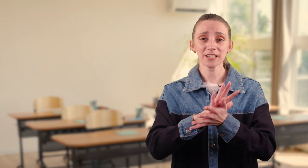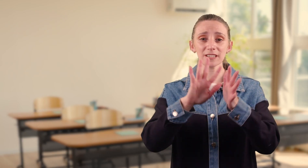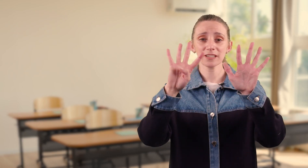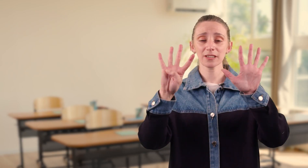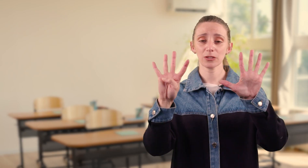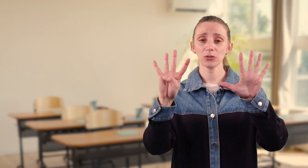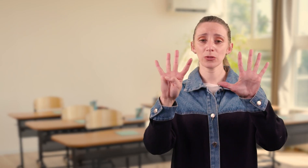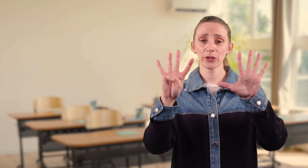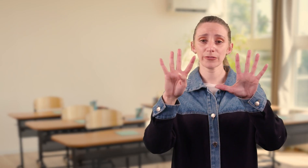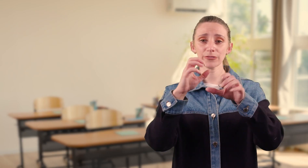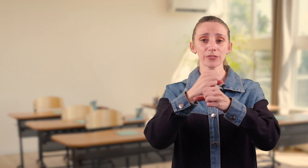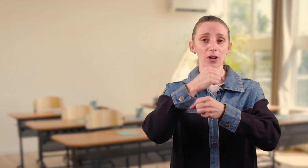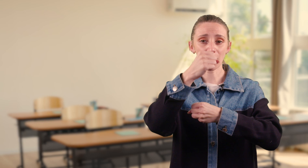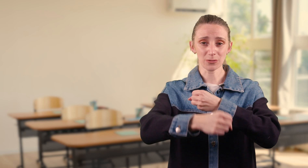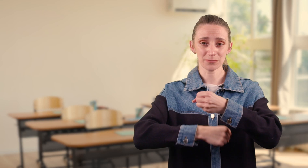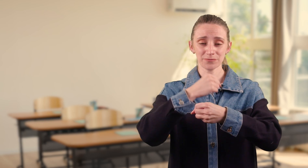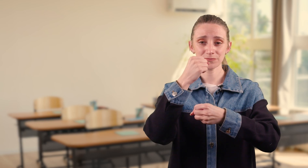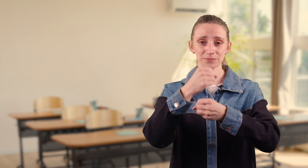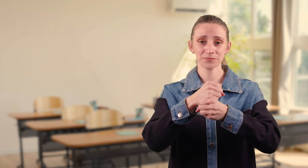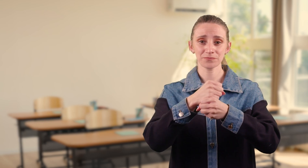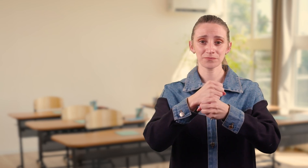âgé de 9 ans.